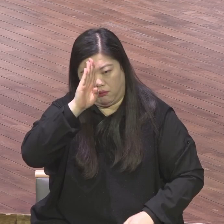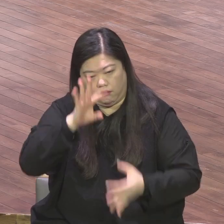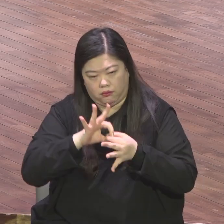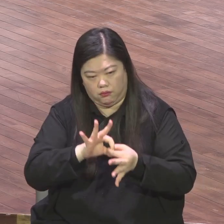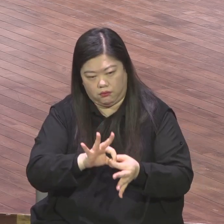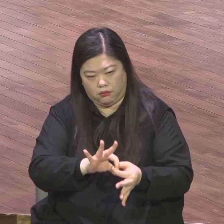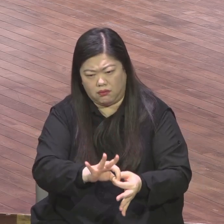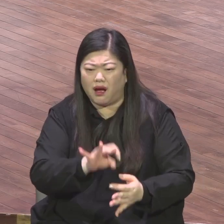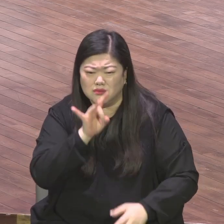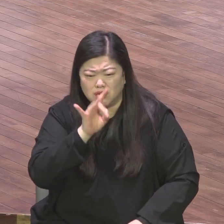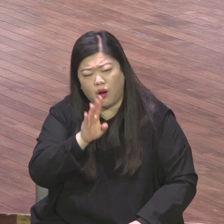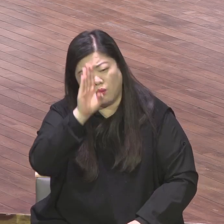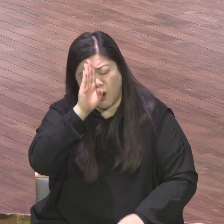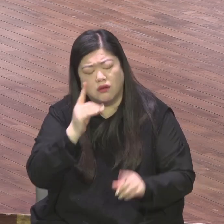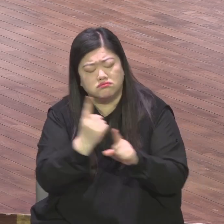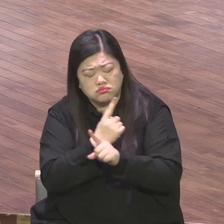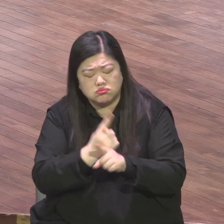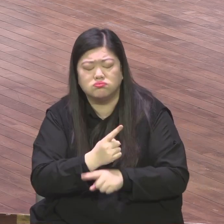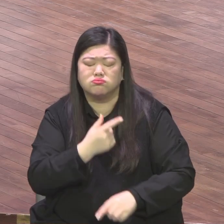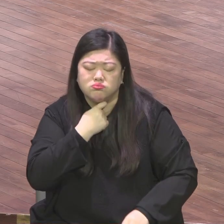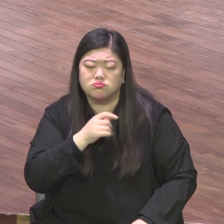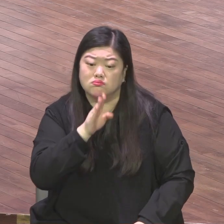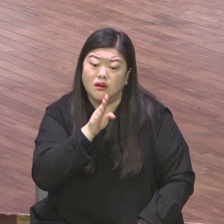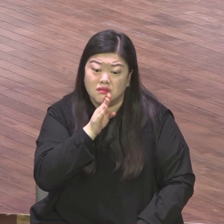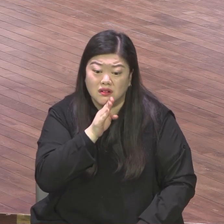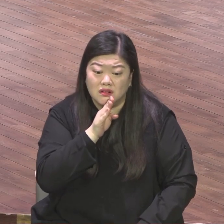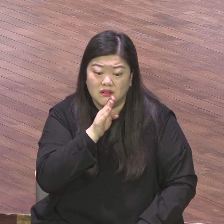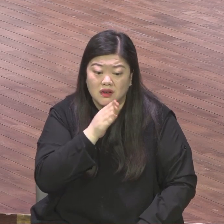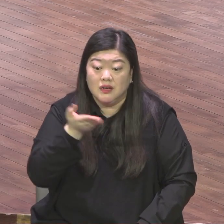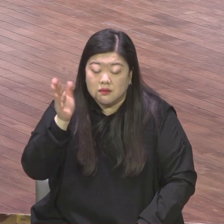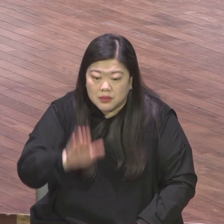문제 기도할 수 있습니다. 그건 해야 됩니다.